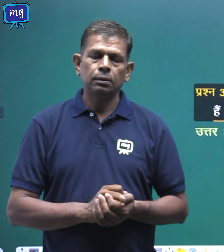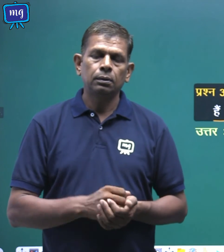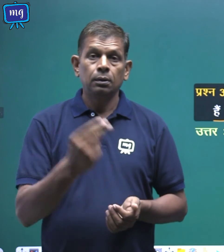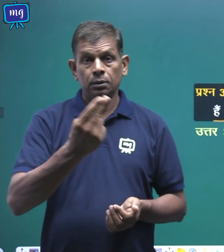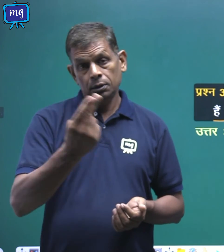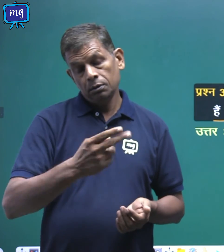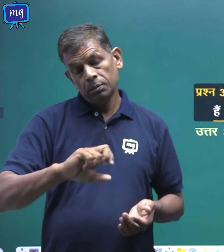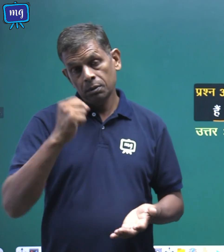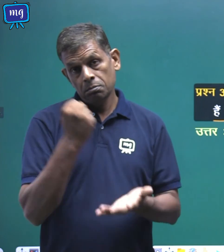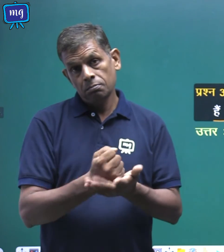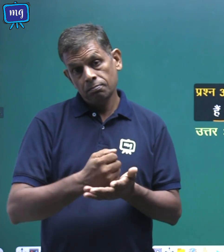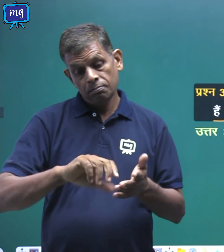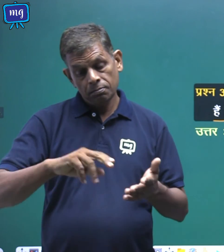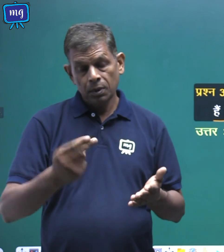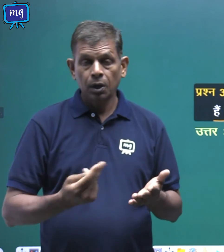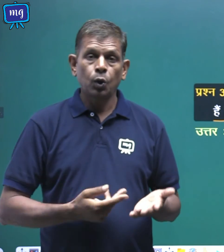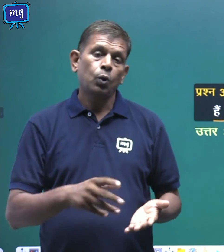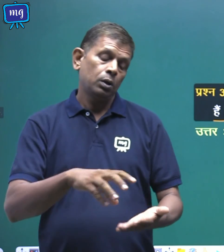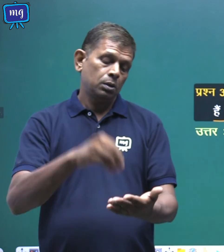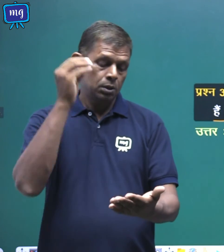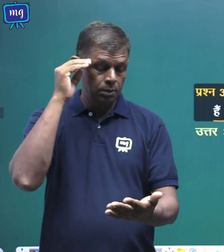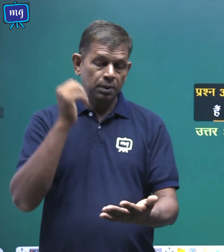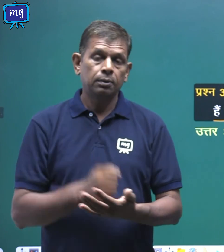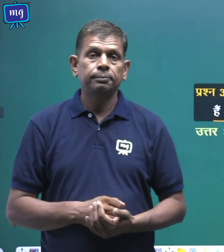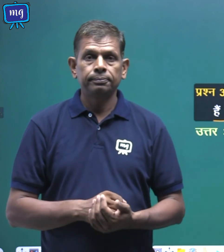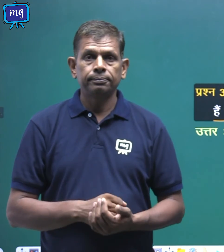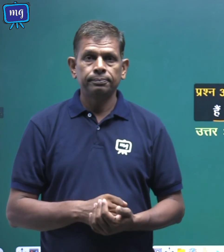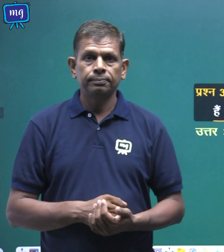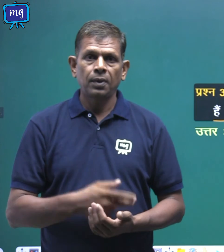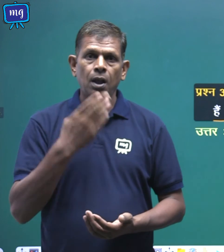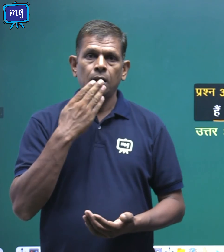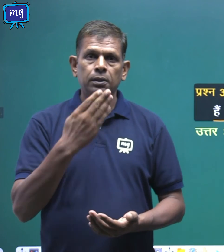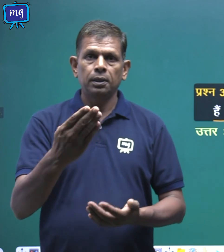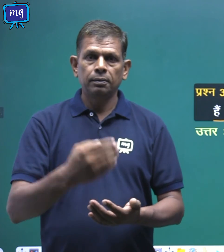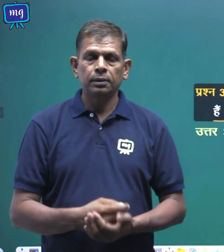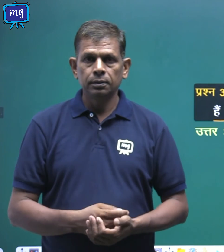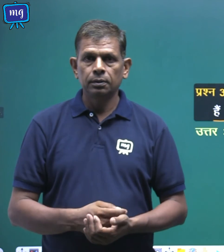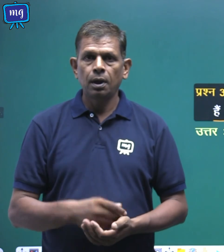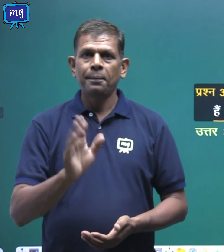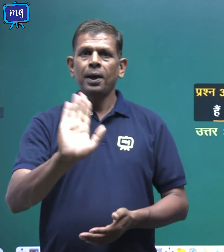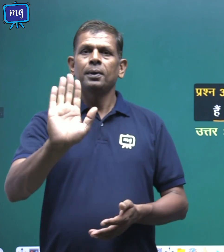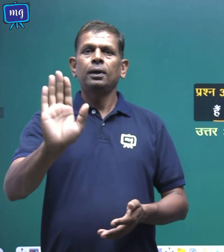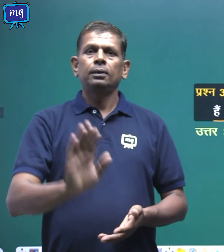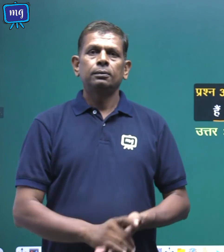चित्र भी बनाना और याद भी करना। धन्यवाद। बाय बाय।